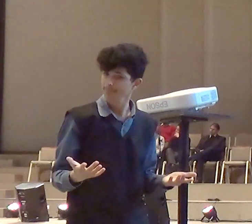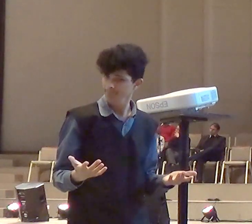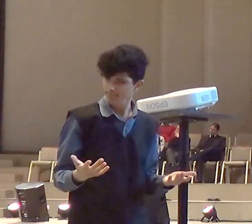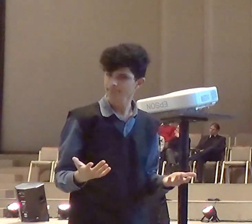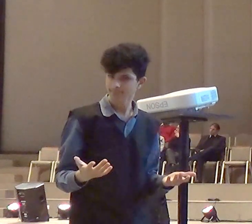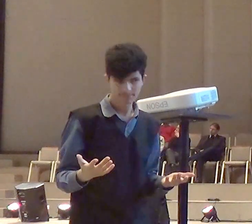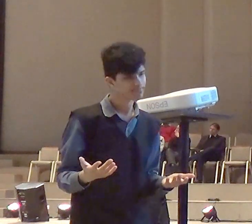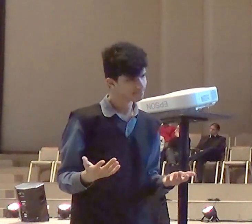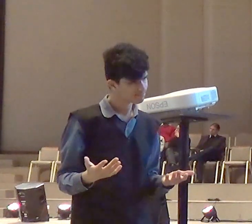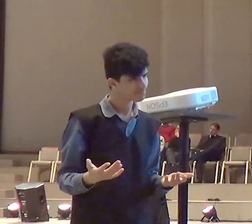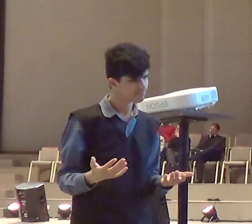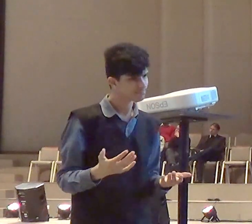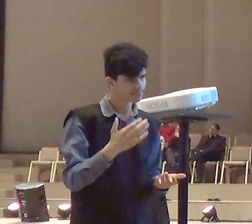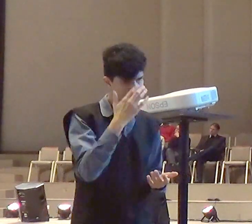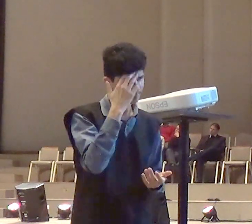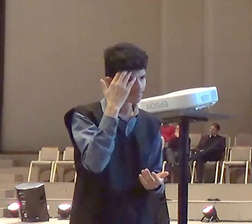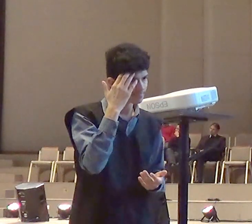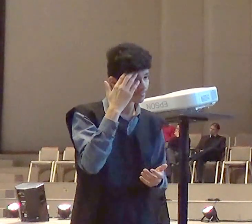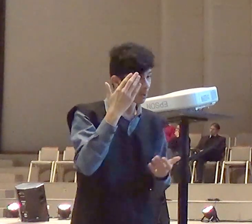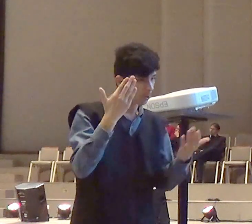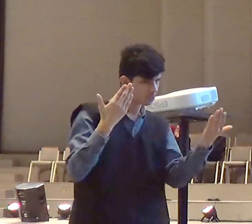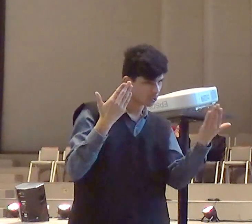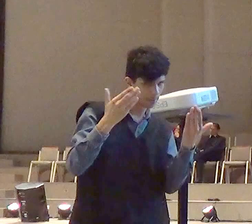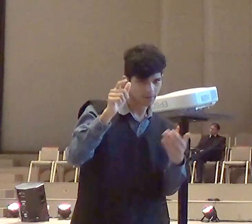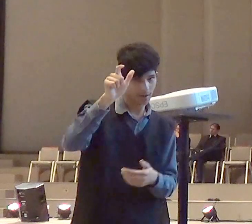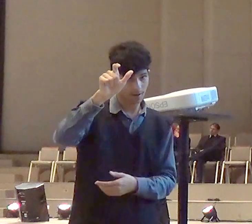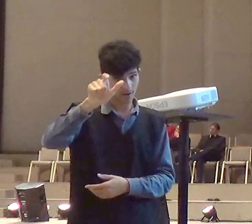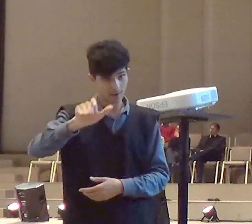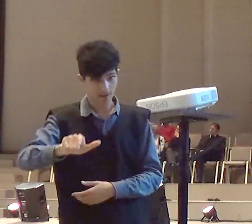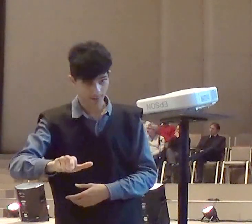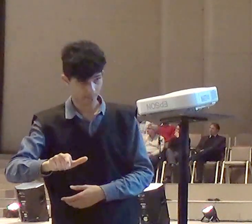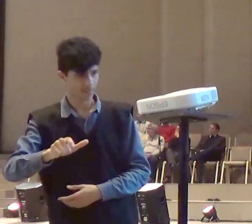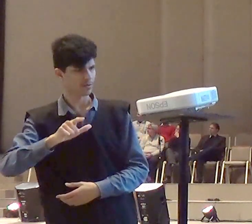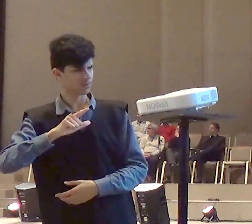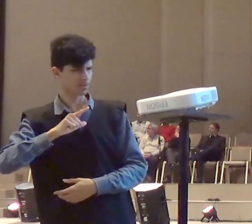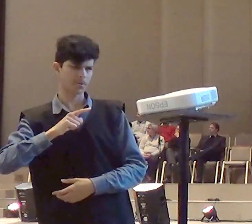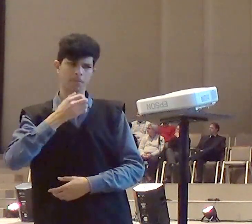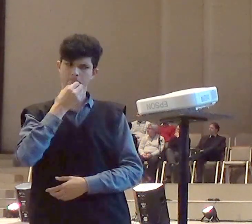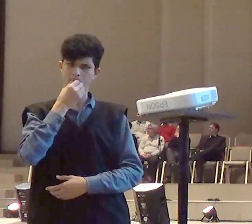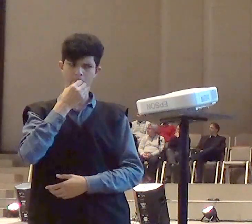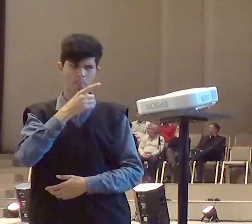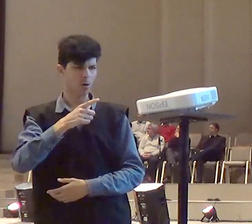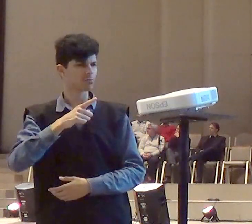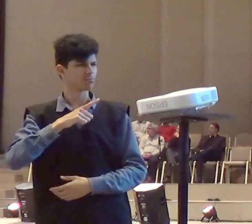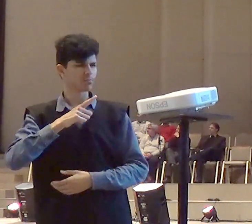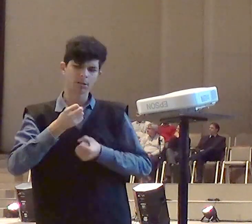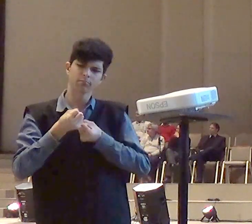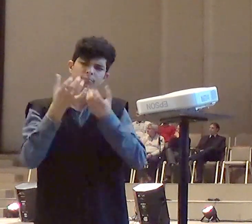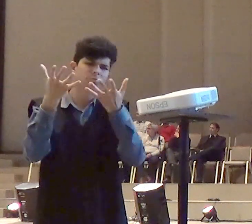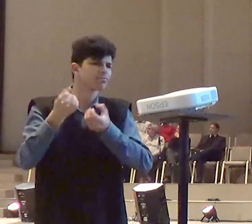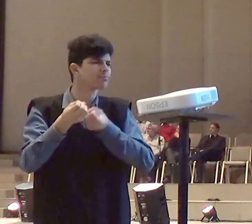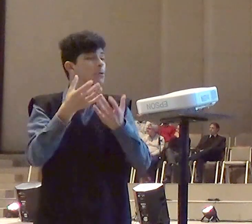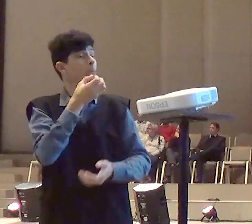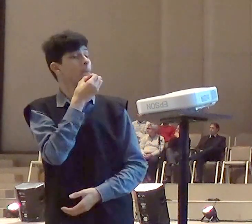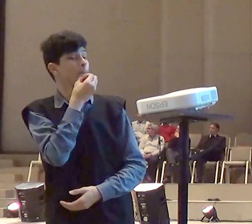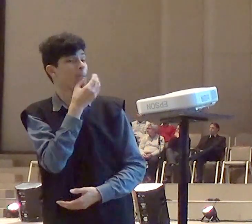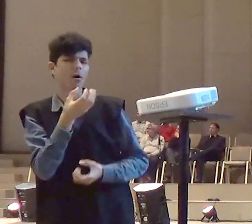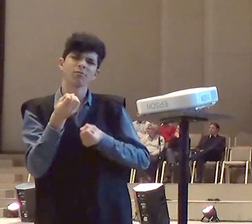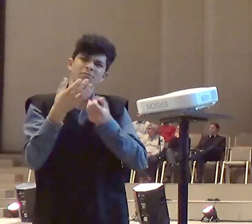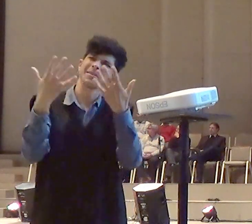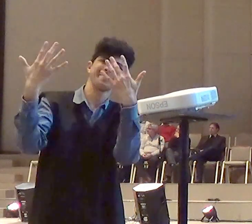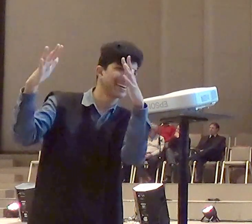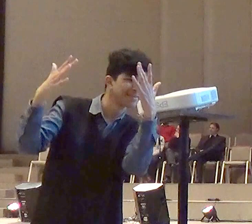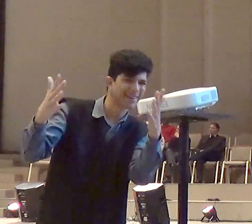as pessoas a pessoa boa tira o bem do seu depósito de coisas boas e a pessoa